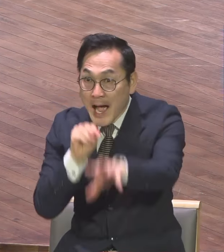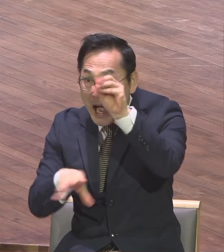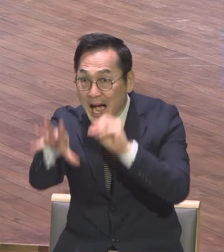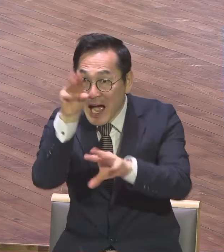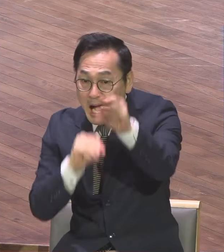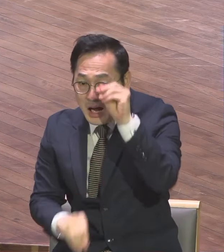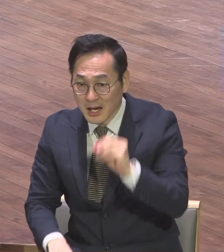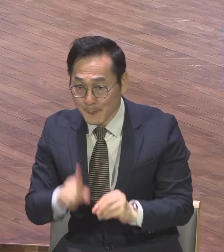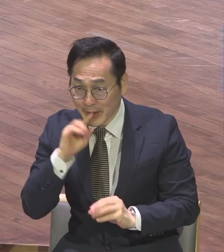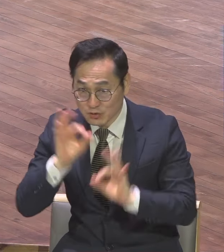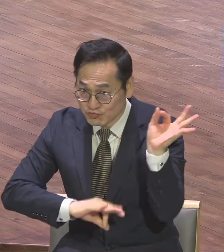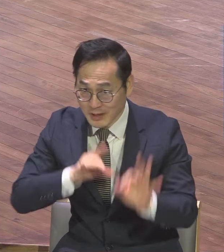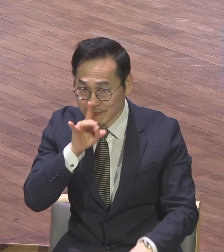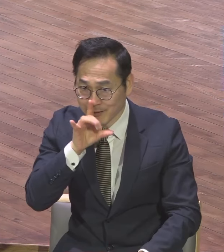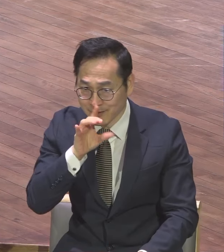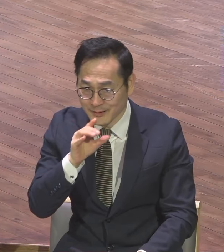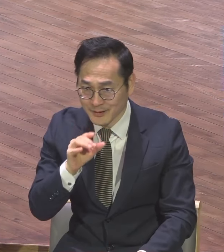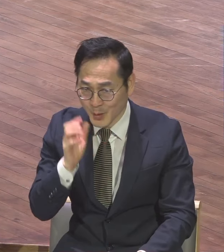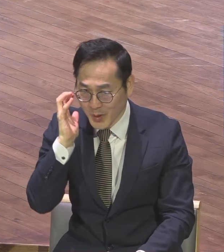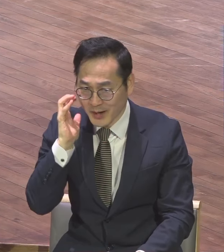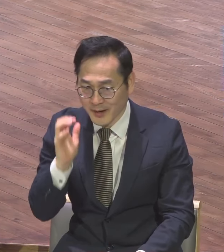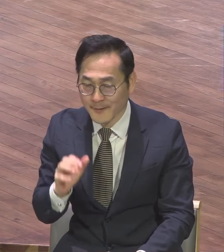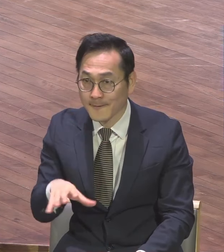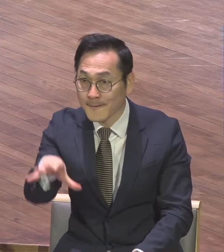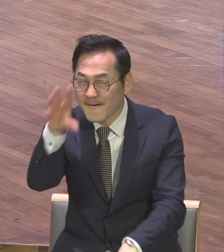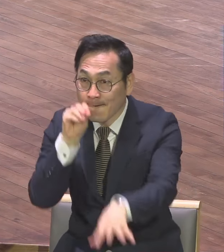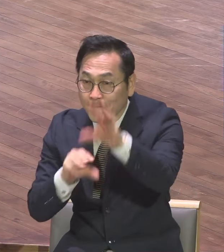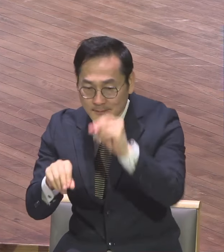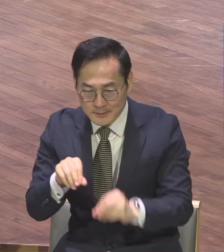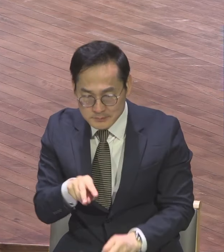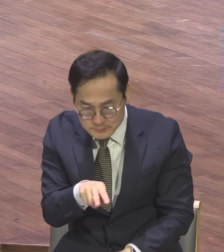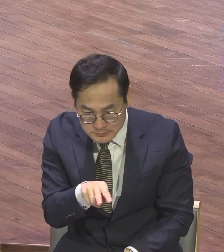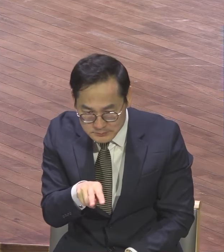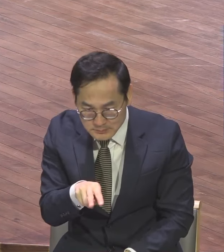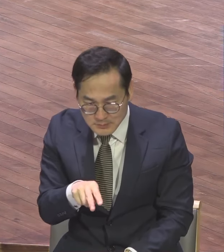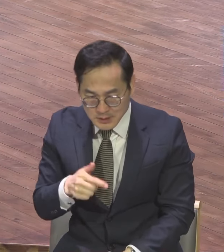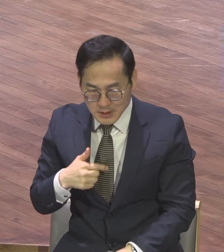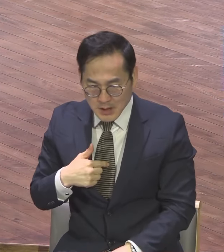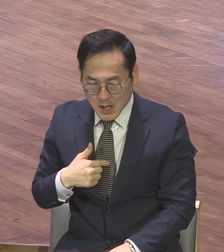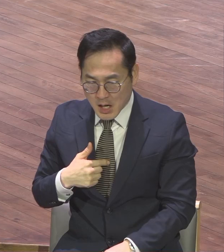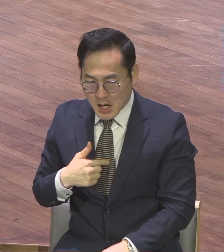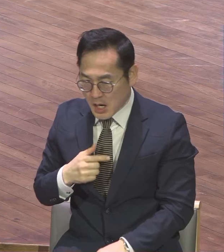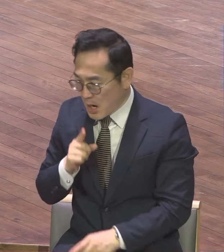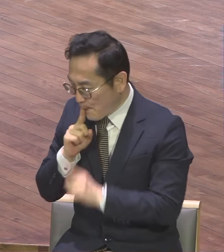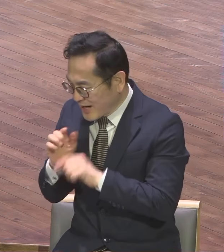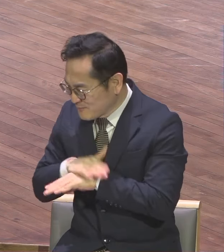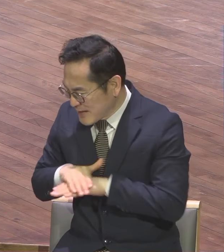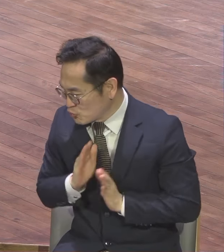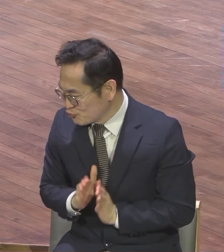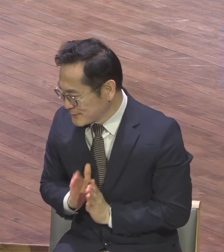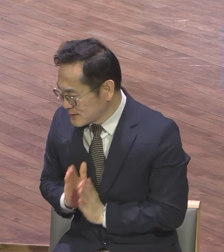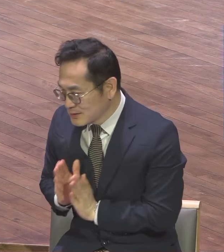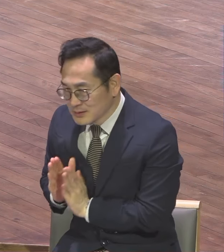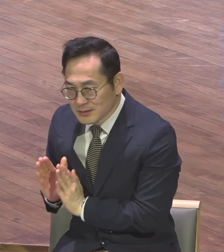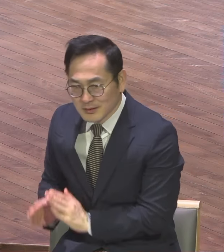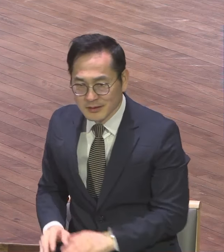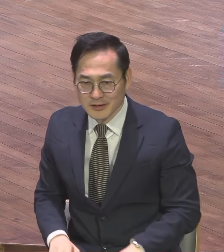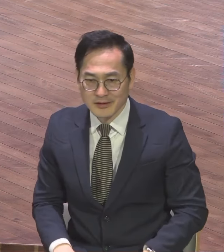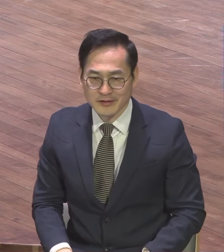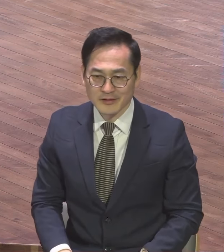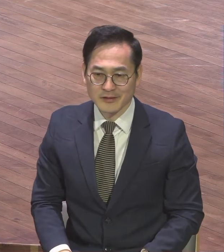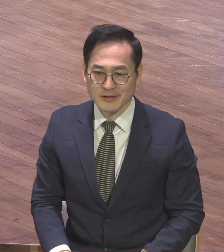있는데 거기다 심지어 꽂히는데 내가 말을 잘못한 큰일 나겠구나. 그런 아이들 말